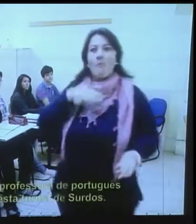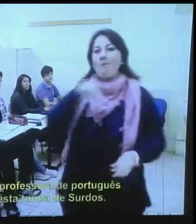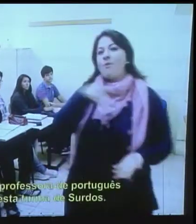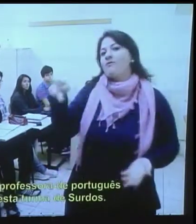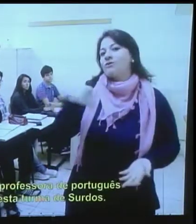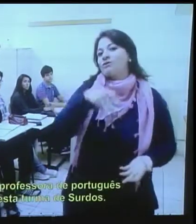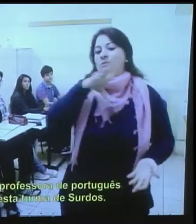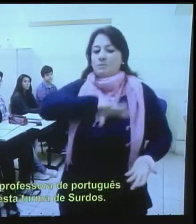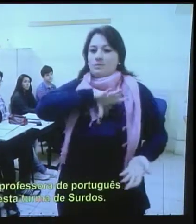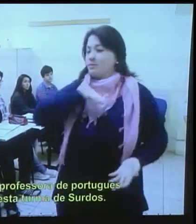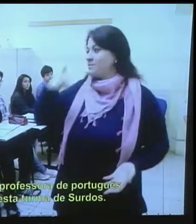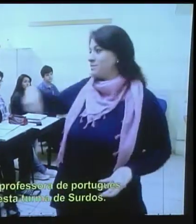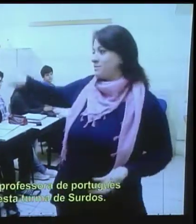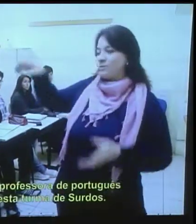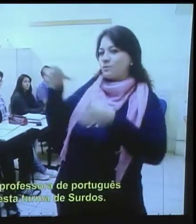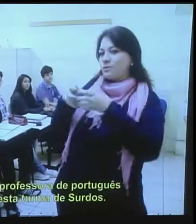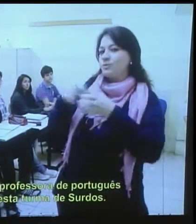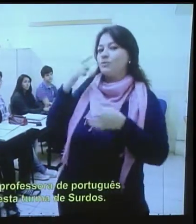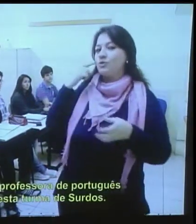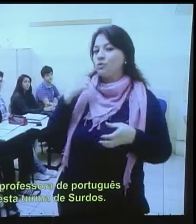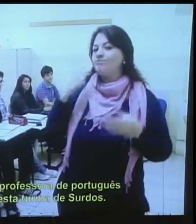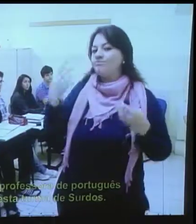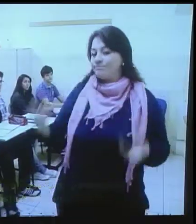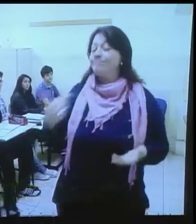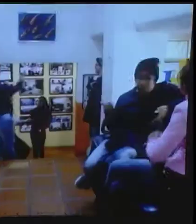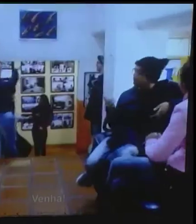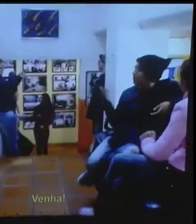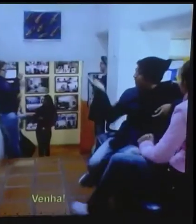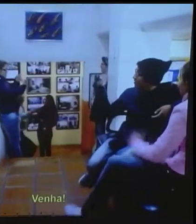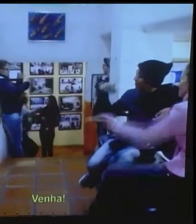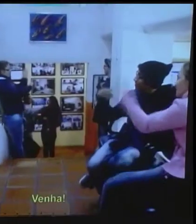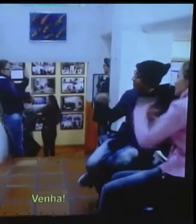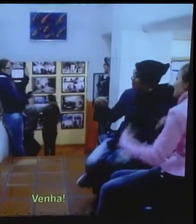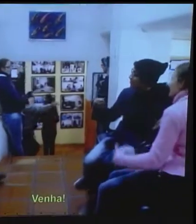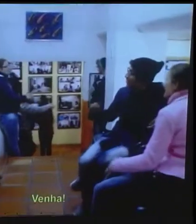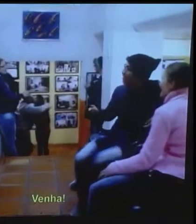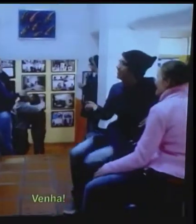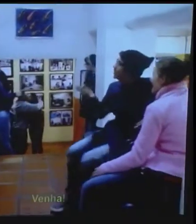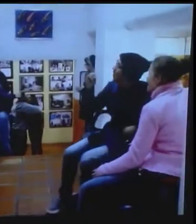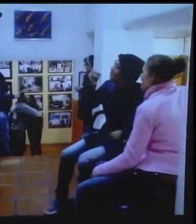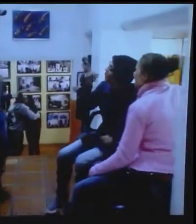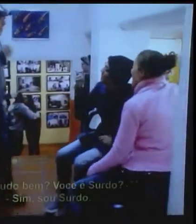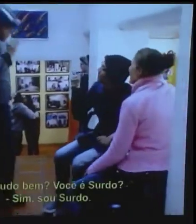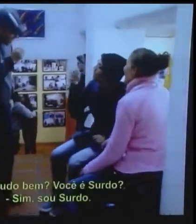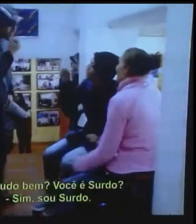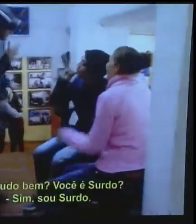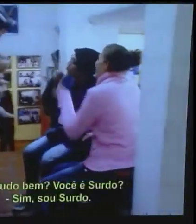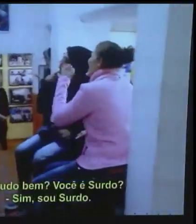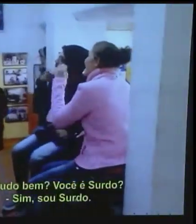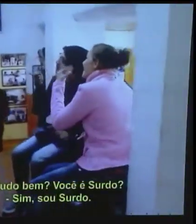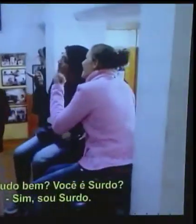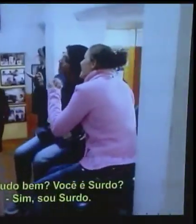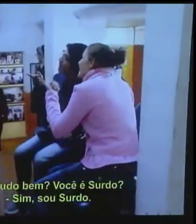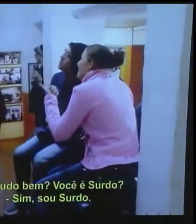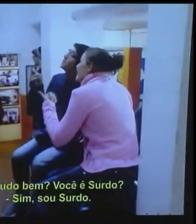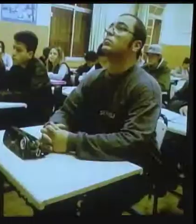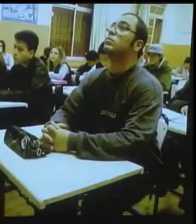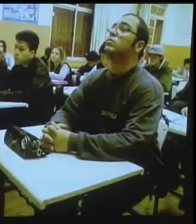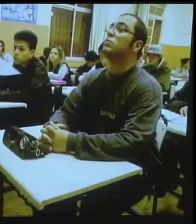professores de uma escola especial de Caxias do Sul, debate as dificuldades enfrentadas pelos surdos quando